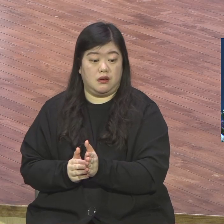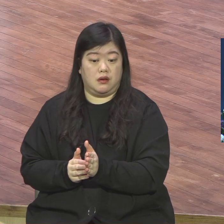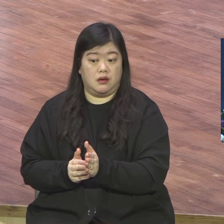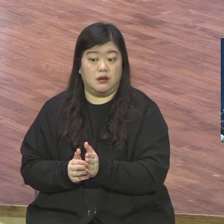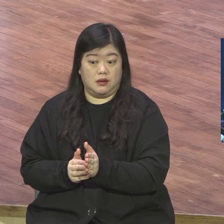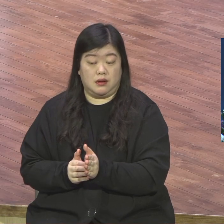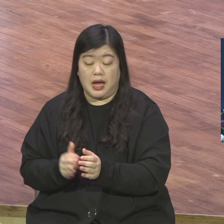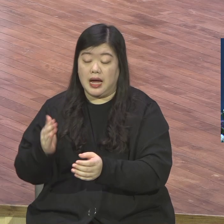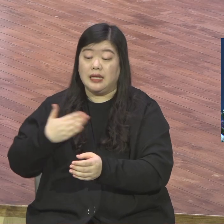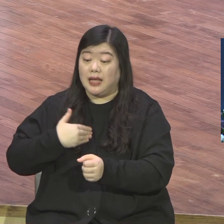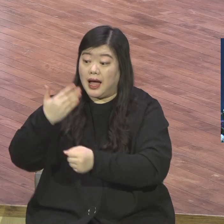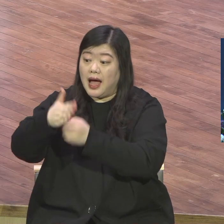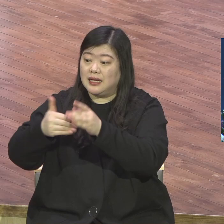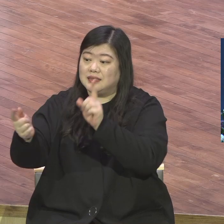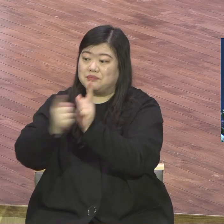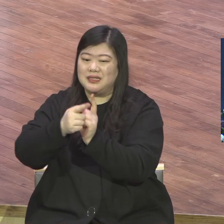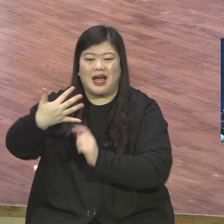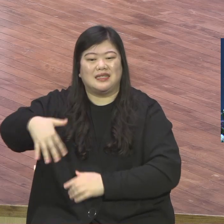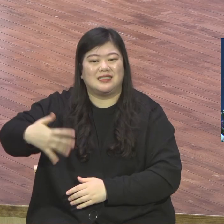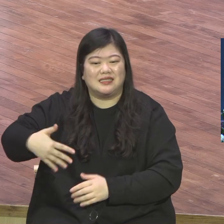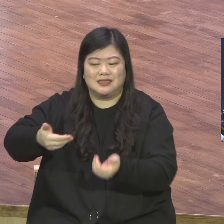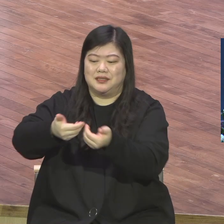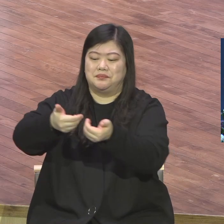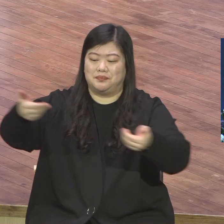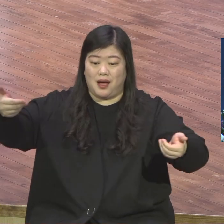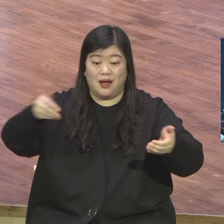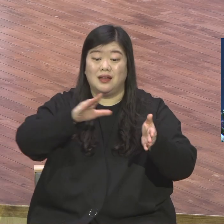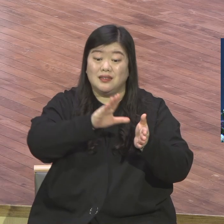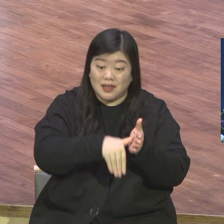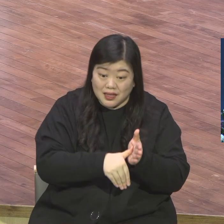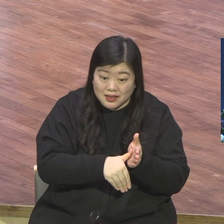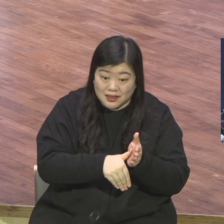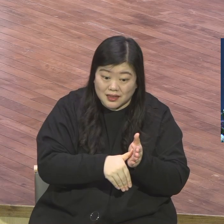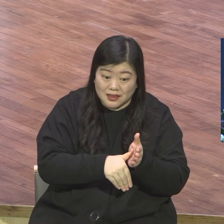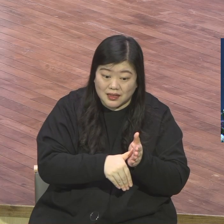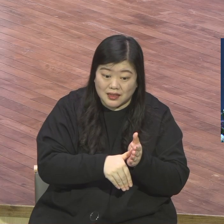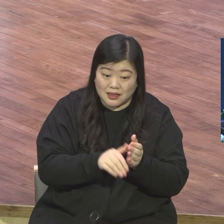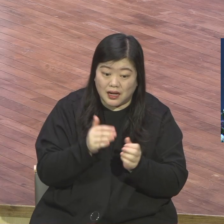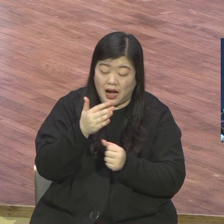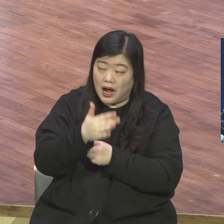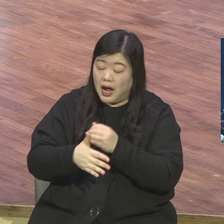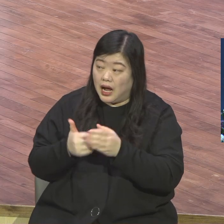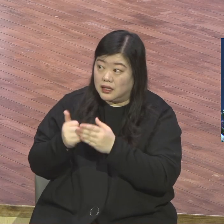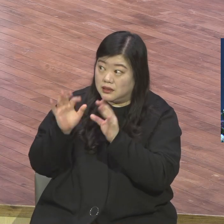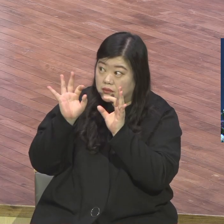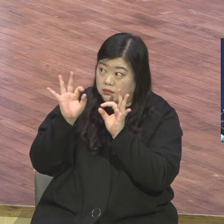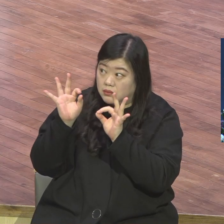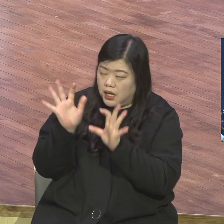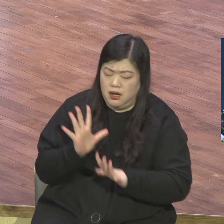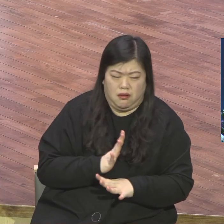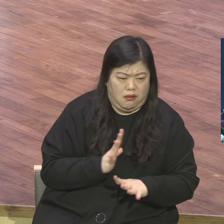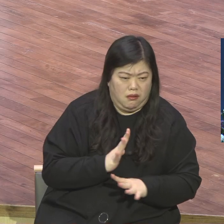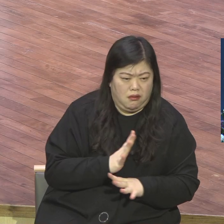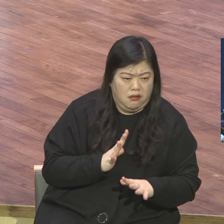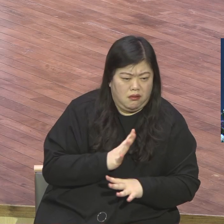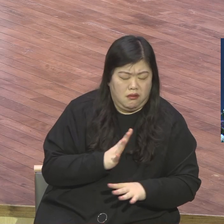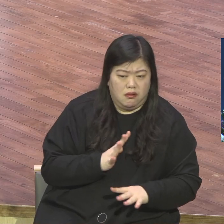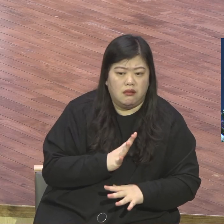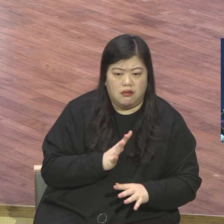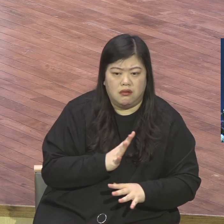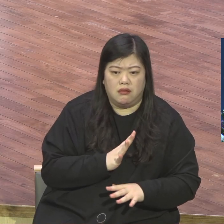하나님을 떠난 상태에 있을 때는 인간은요 절대 하나님께 나갈 수 없어요. 못